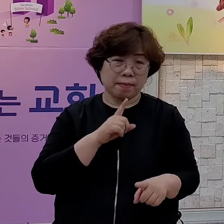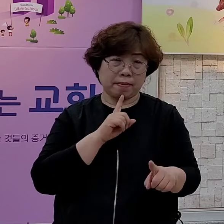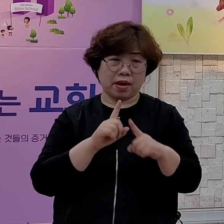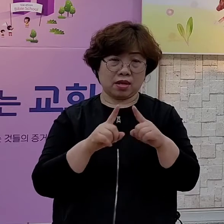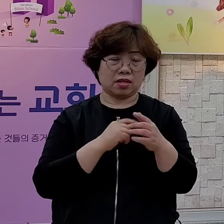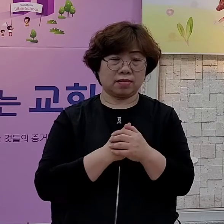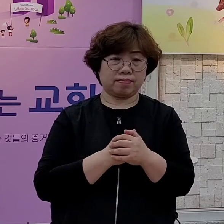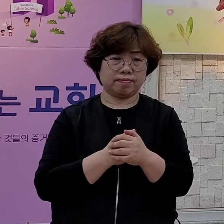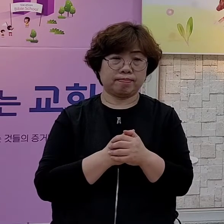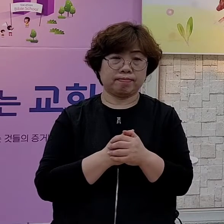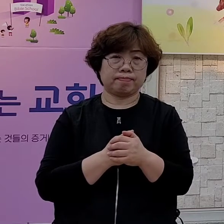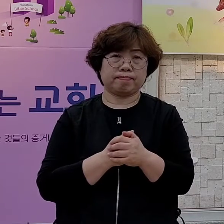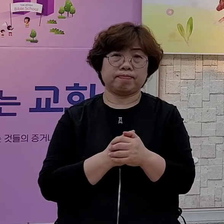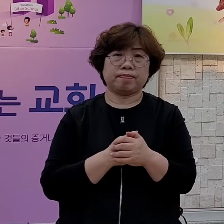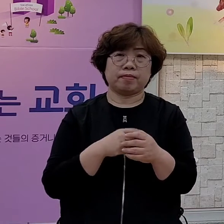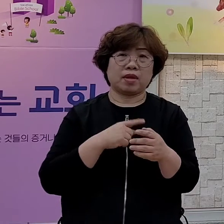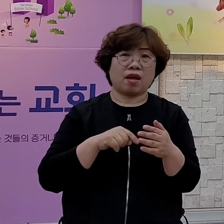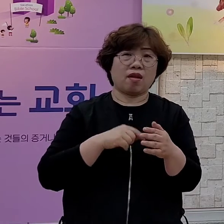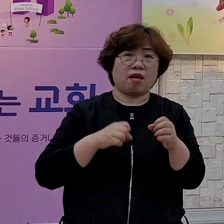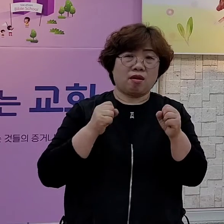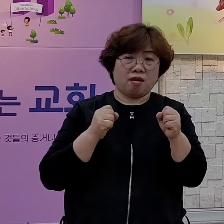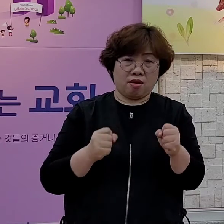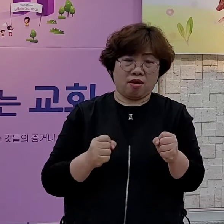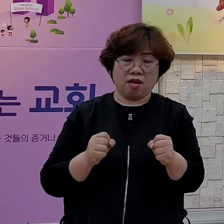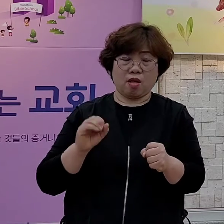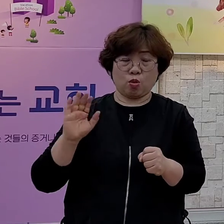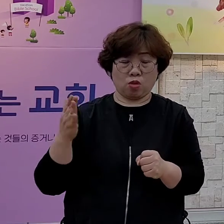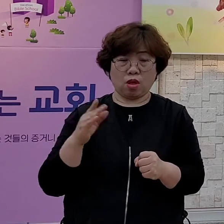한다고 라는 중요한 교훈을 주고 있습니다.